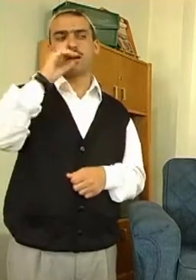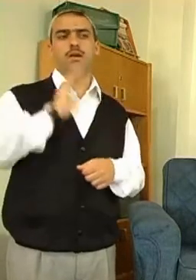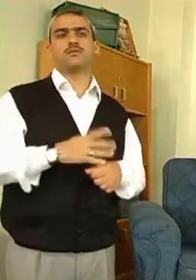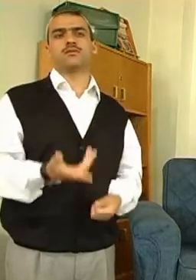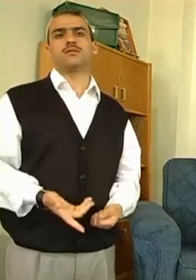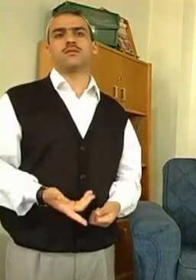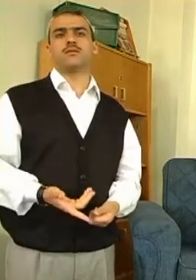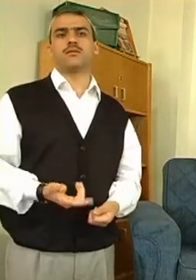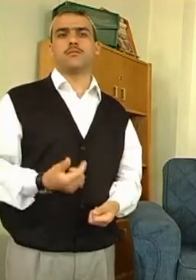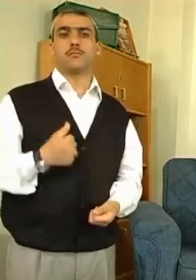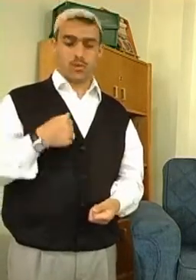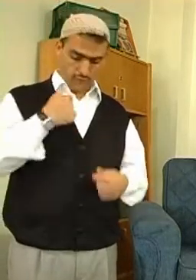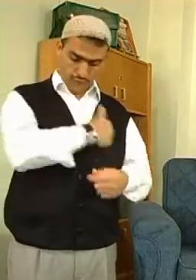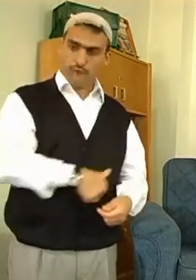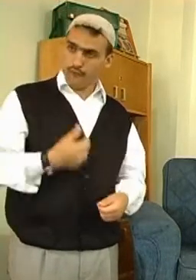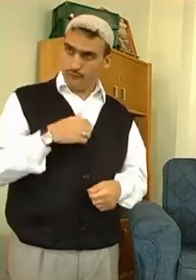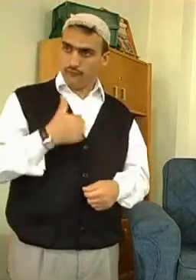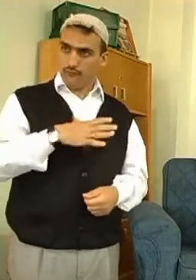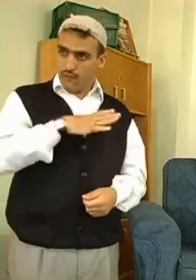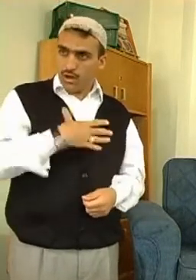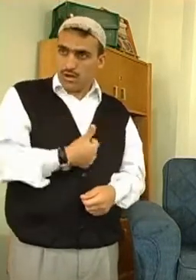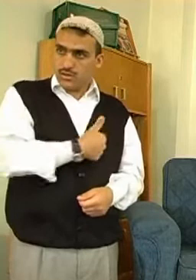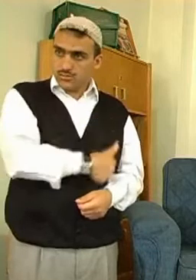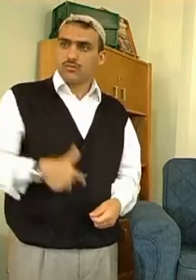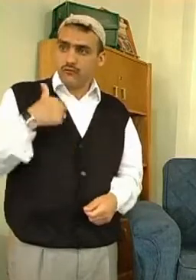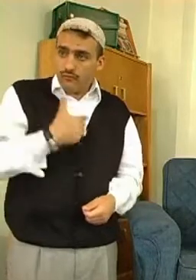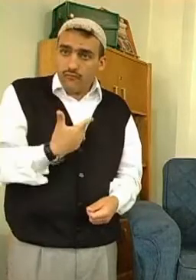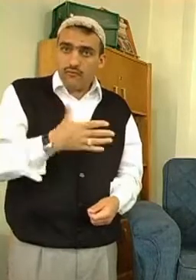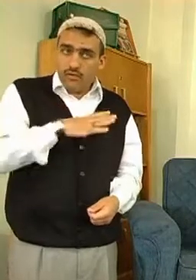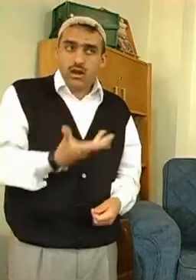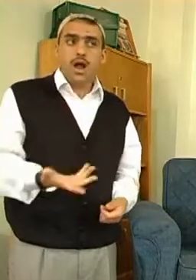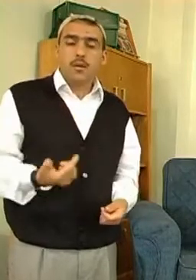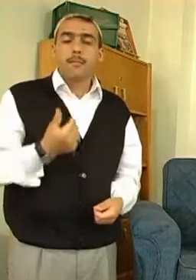konuşuruz. Düşünmeye değer bir varlık görmeyiz insanı. Evet.